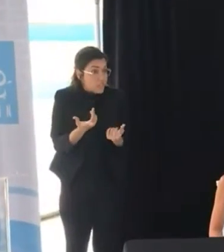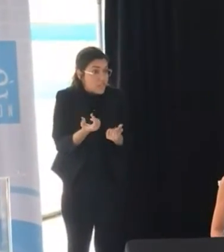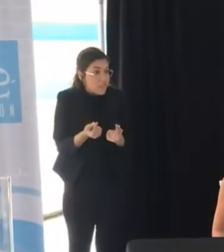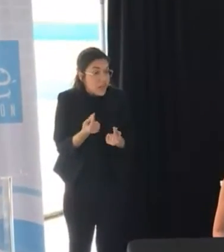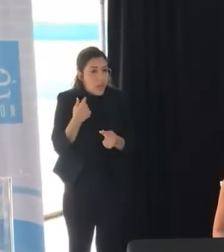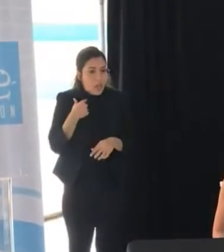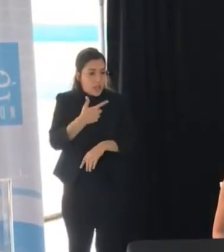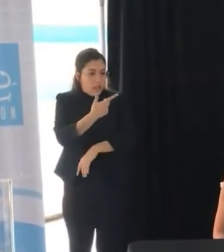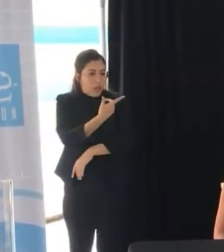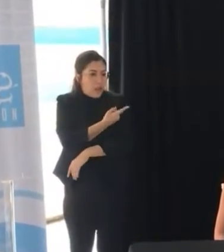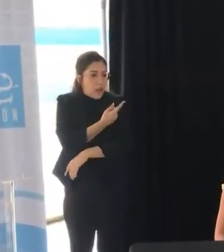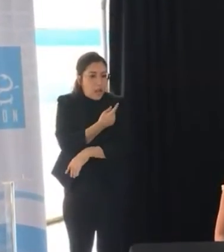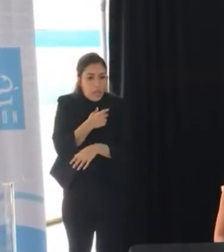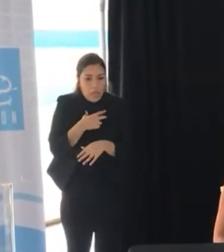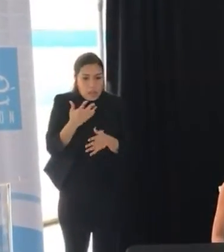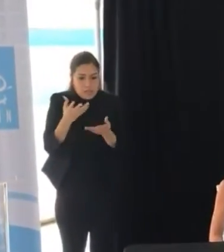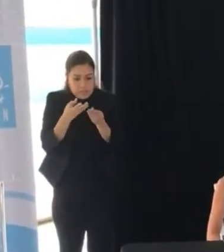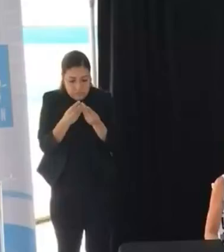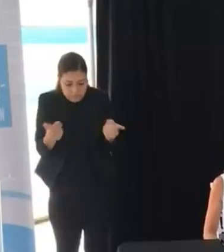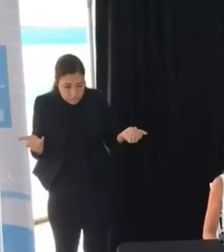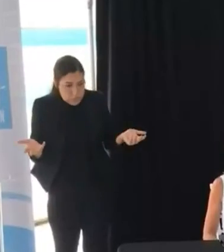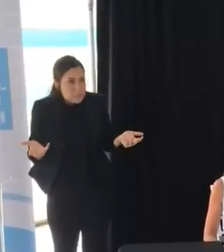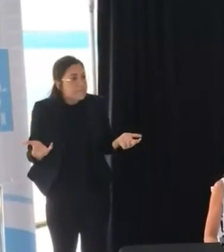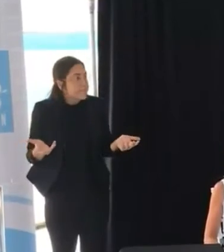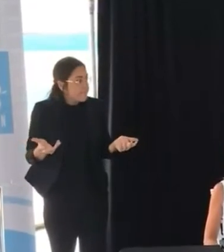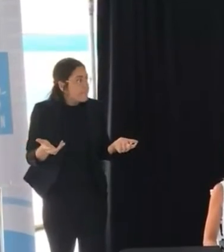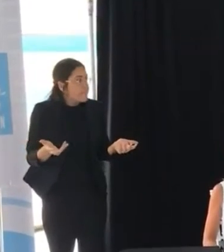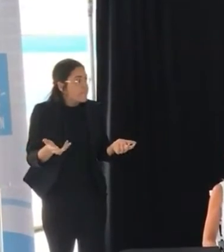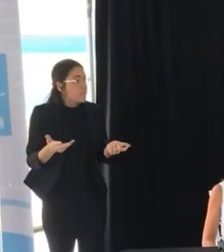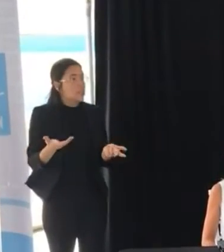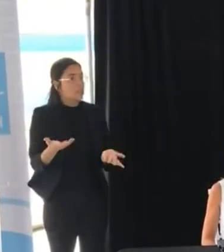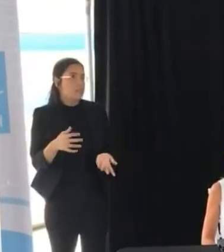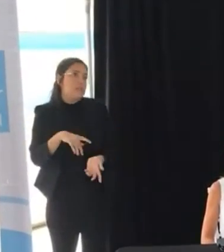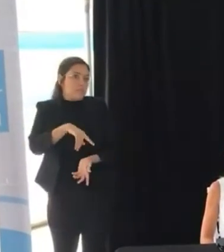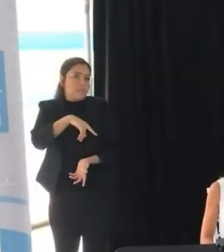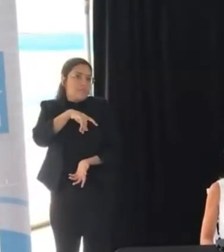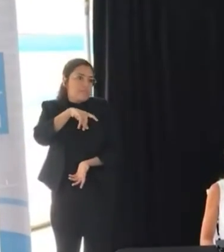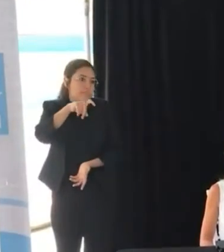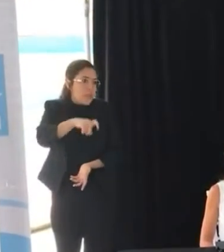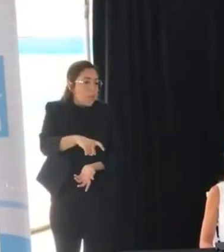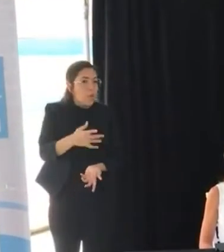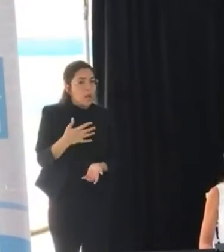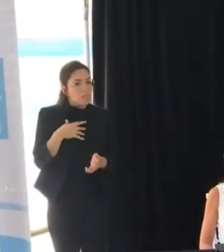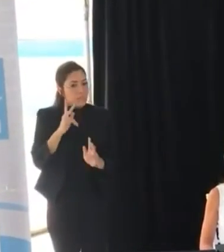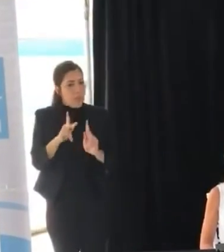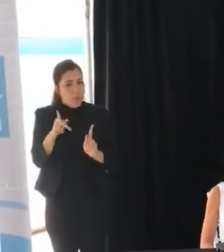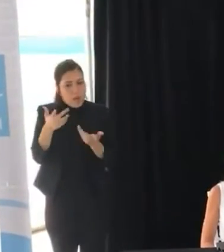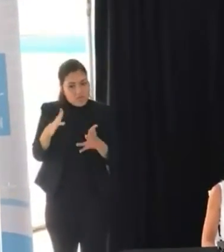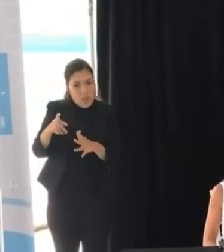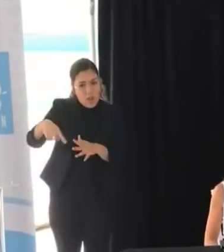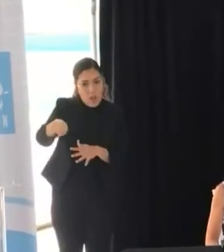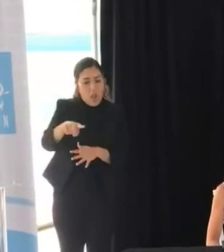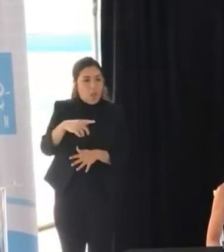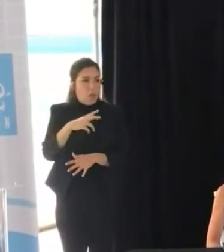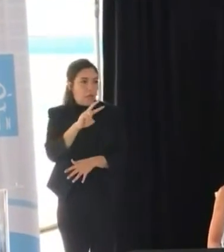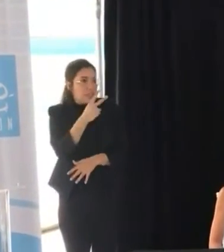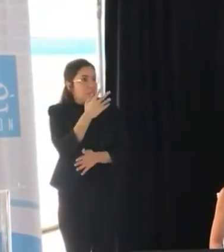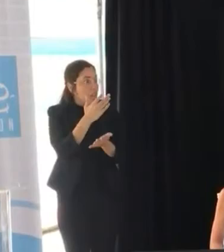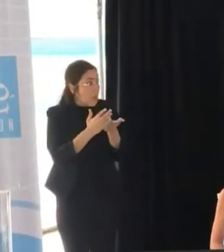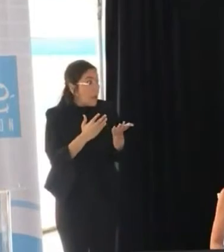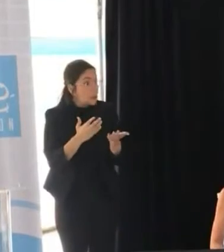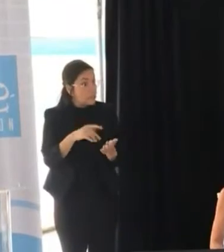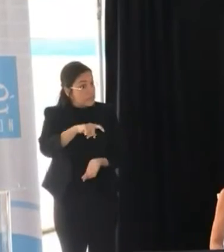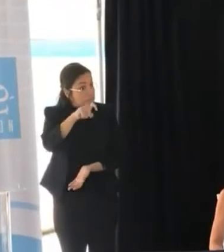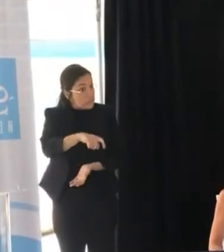Zorrilla las vacunas que se supone que recibieran gente que iba a obtener esa segunda dosis. ¿Qué garantía hay hoy de